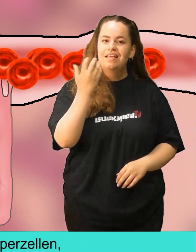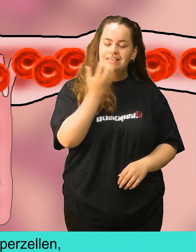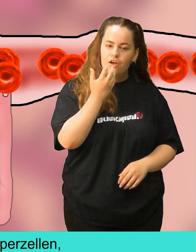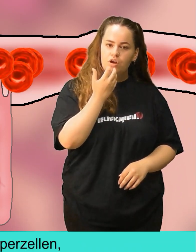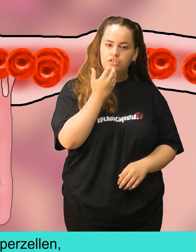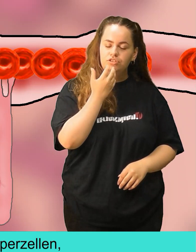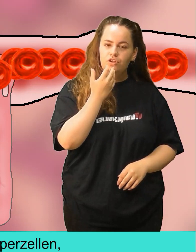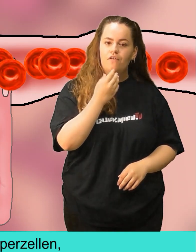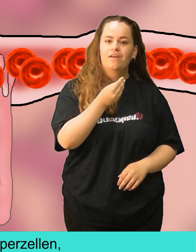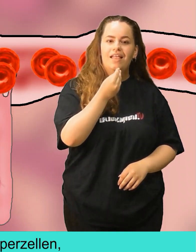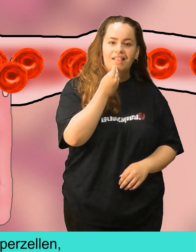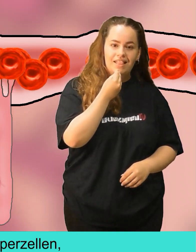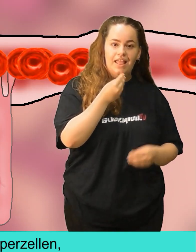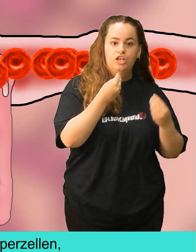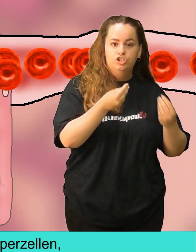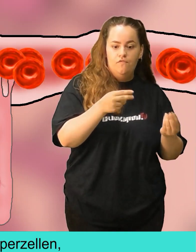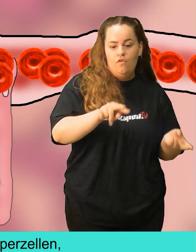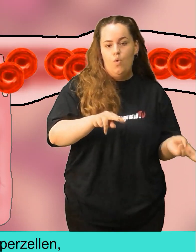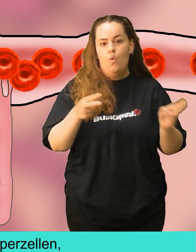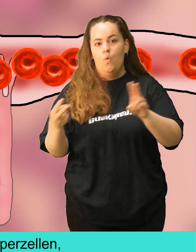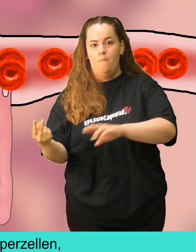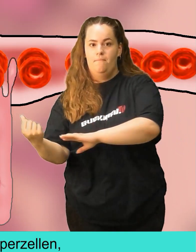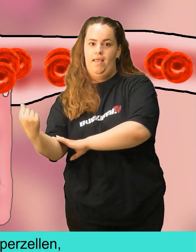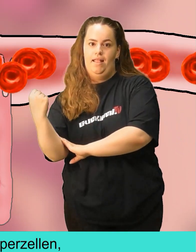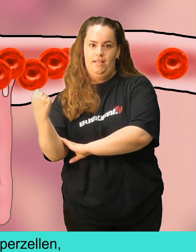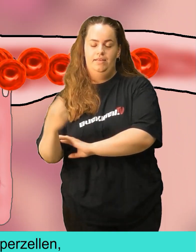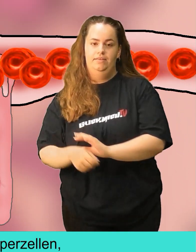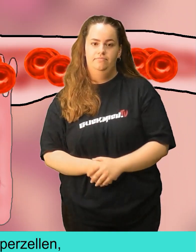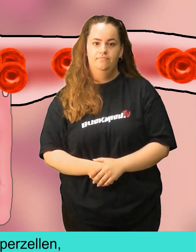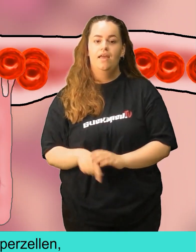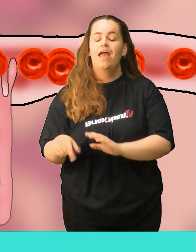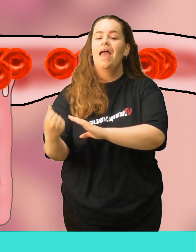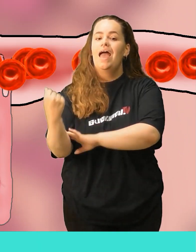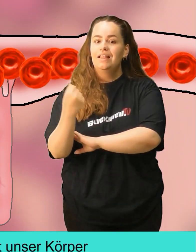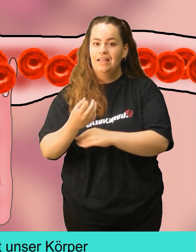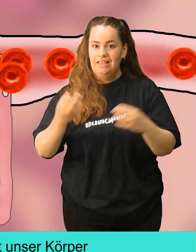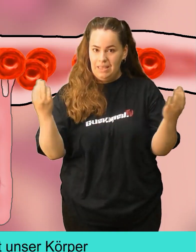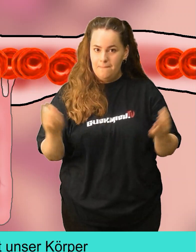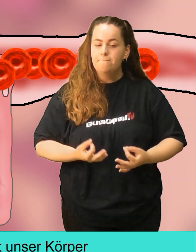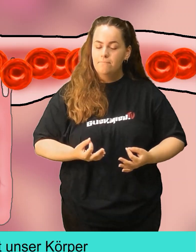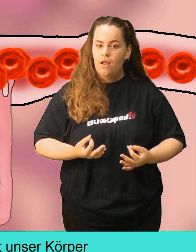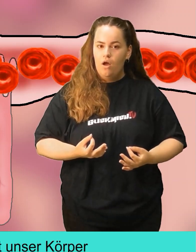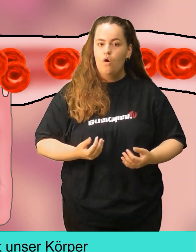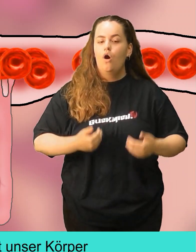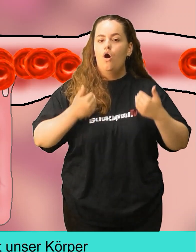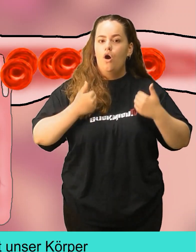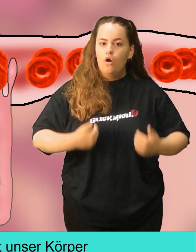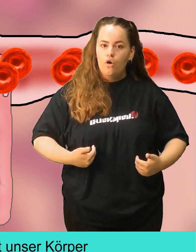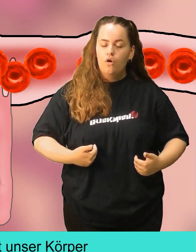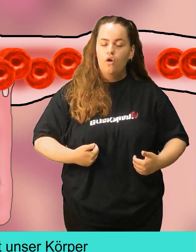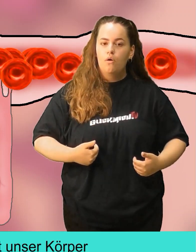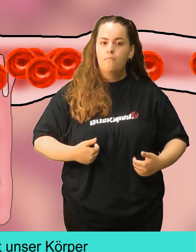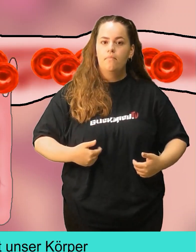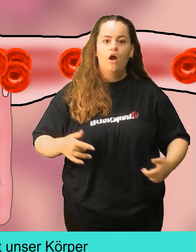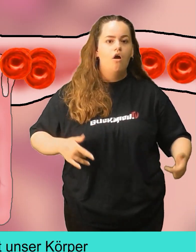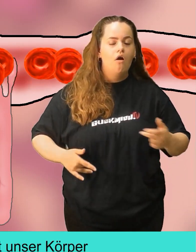Körperzellen, diese Nährstoffe in Energie umzuwandeln. Die Energie brauchen wir, damit